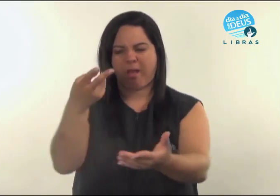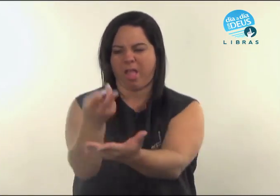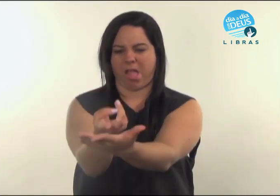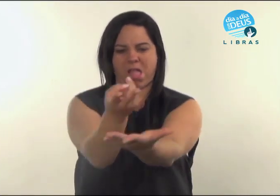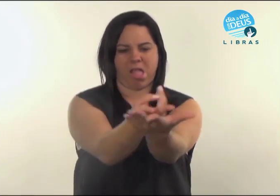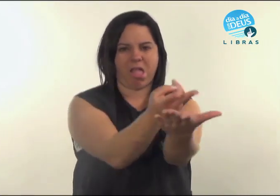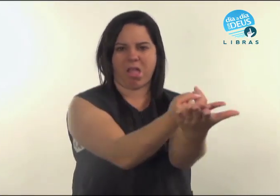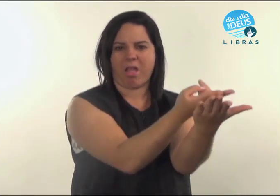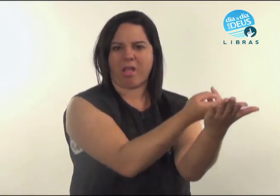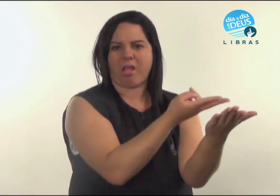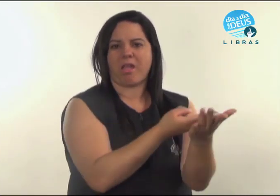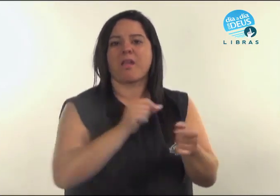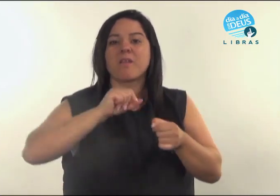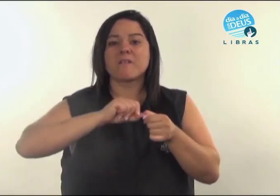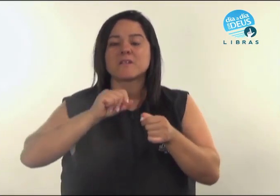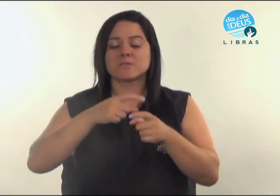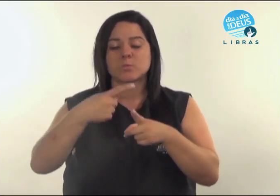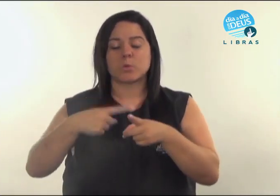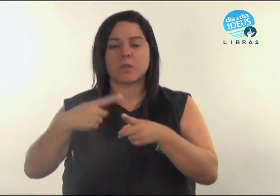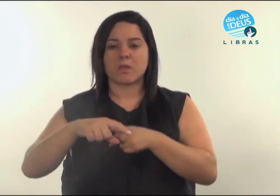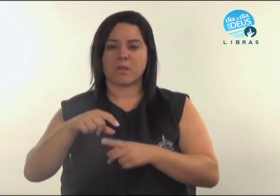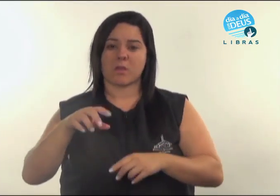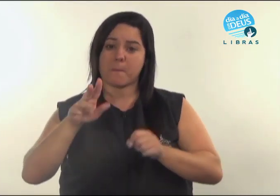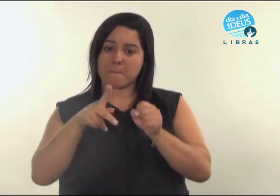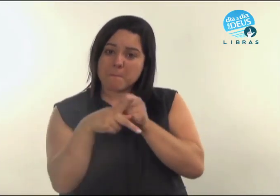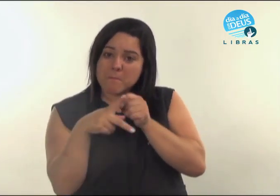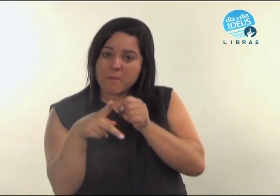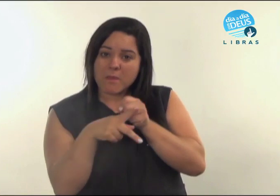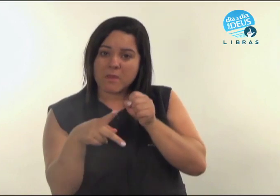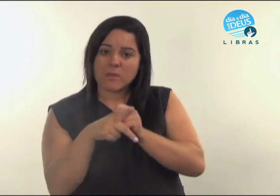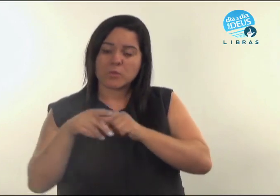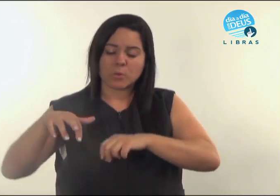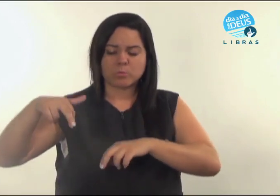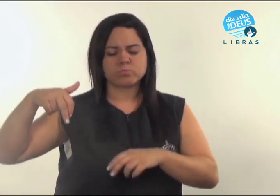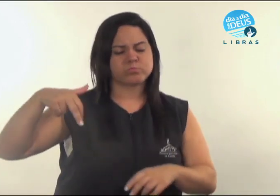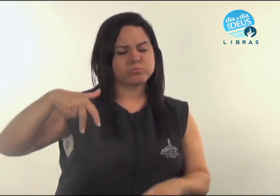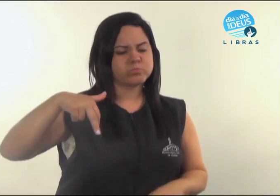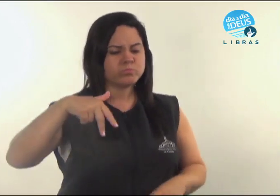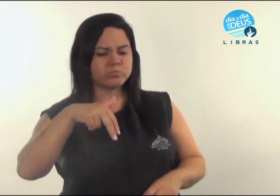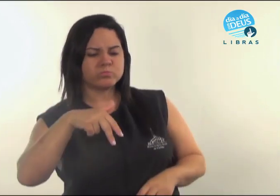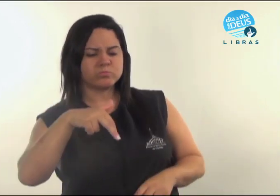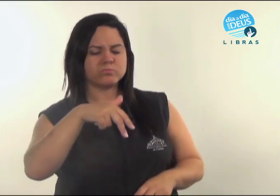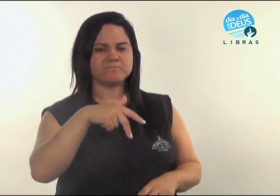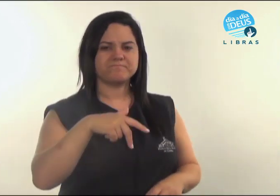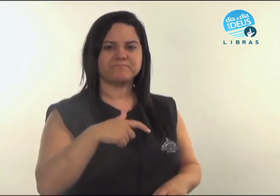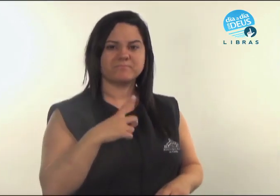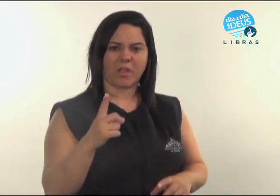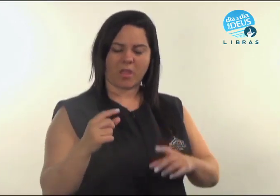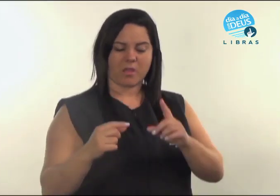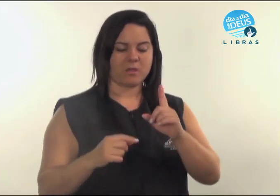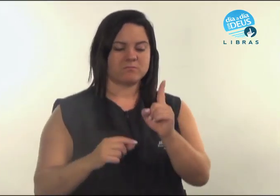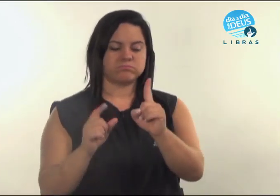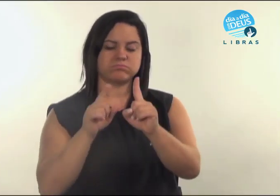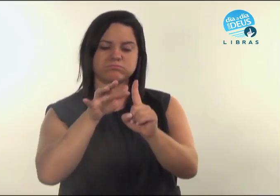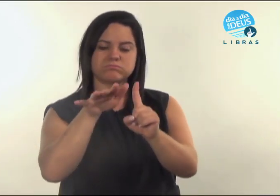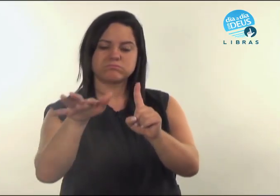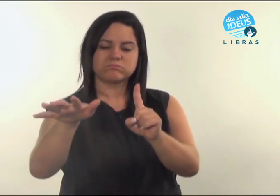em camas e esteiras. E faziam isso para que quando Pedro passasse, pelo menos a